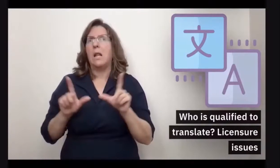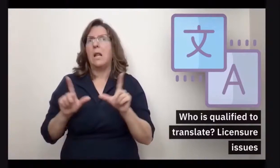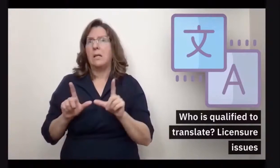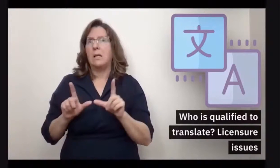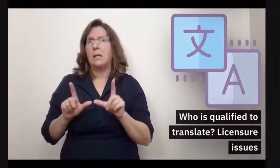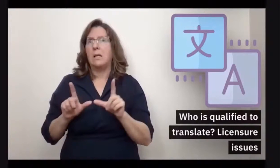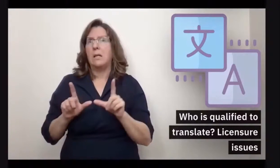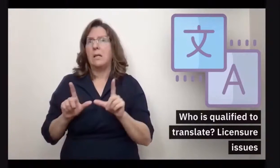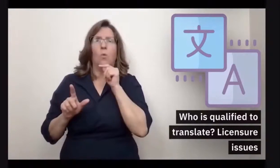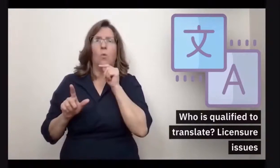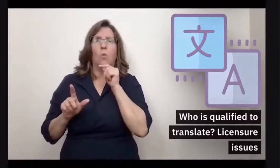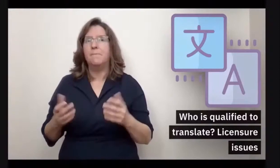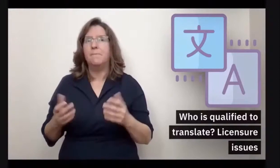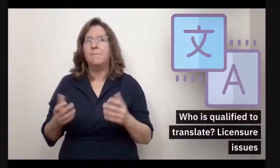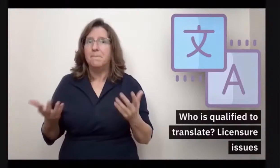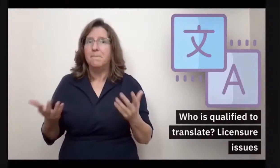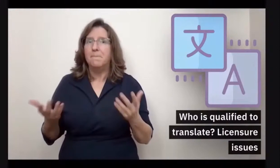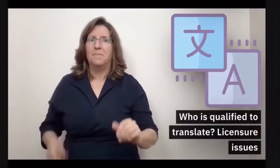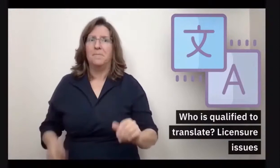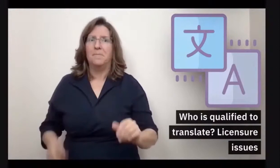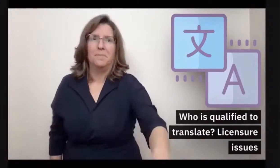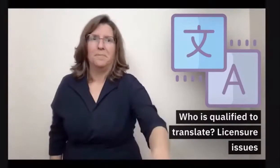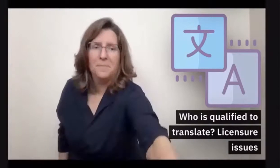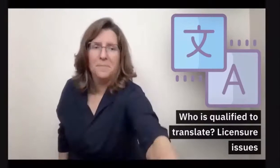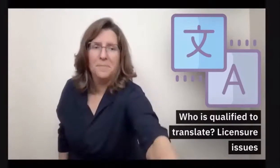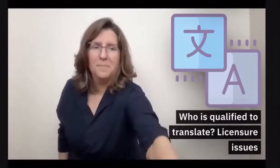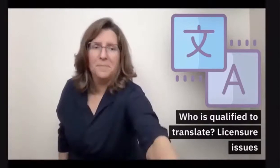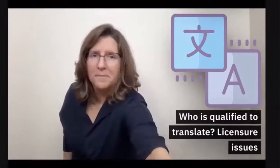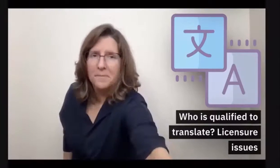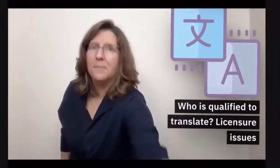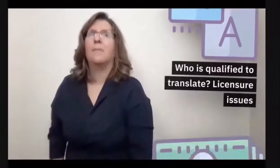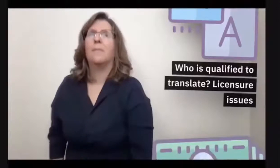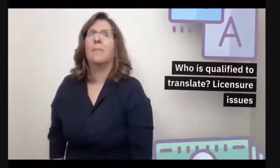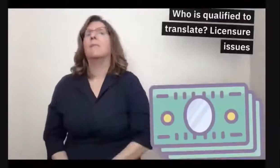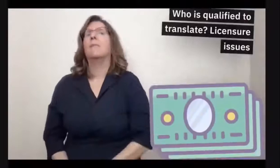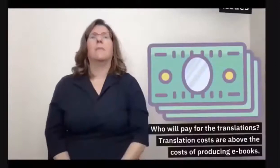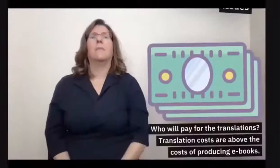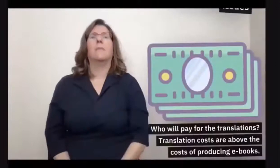traducción son adicionales al costo del ebook original.